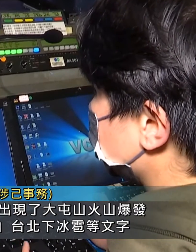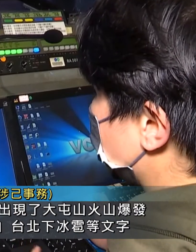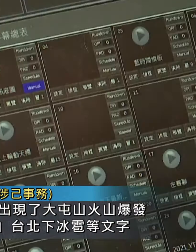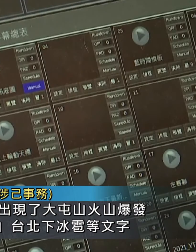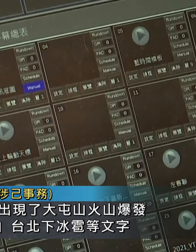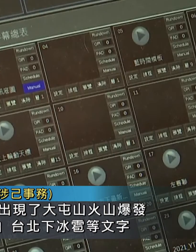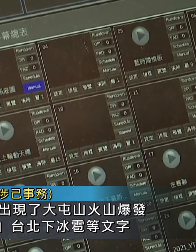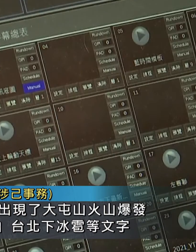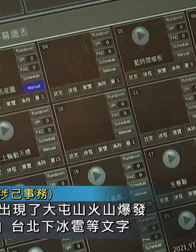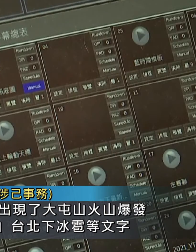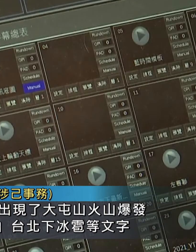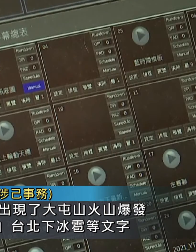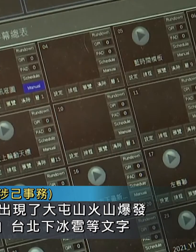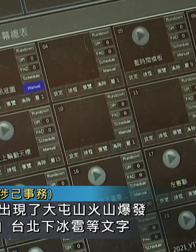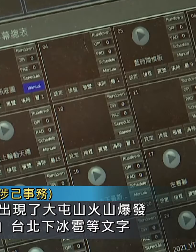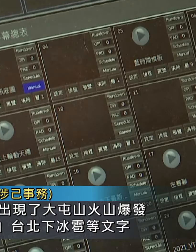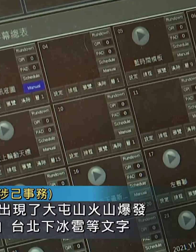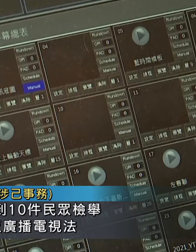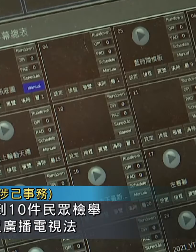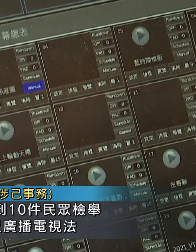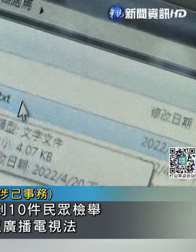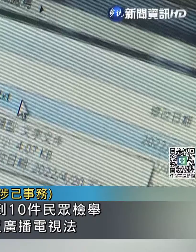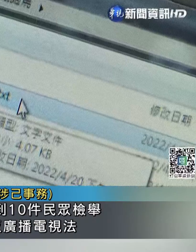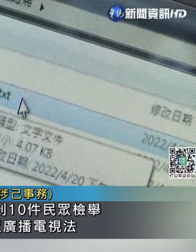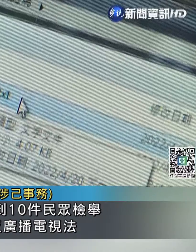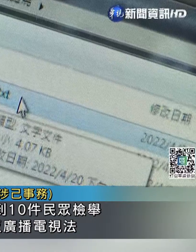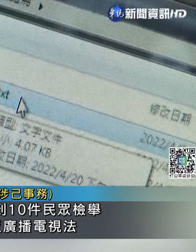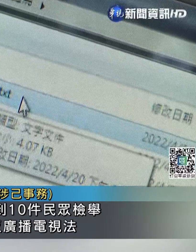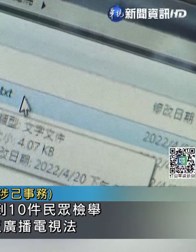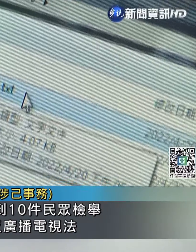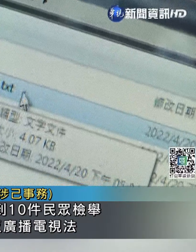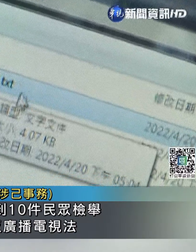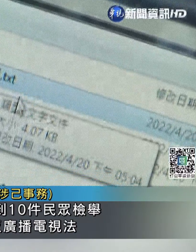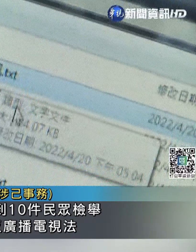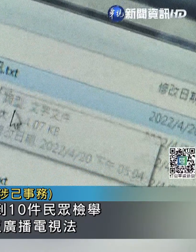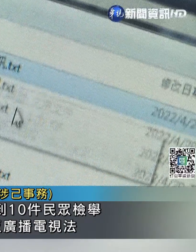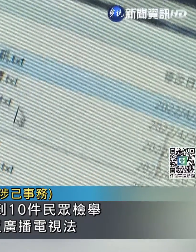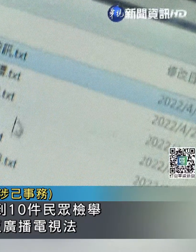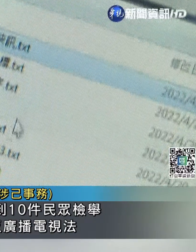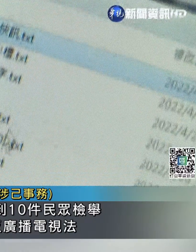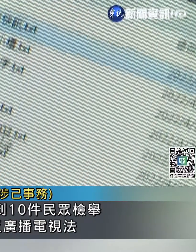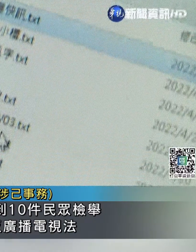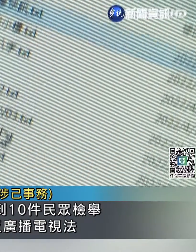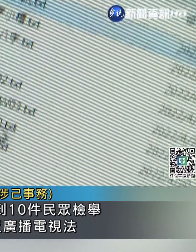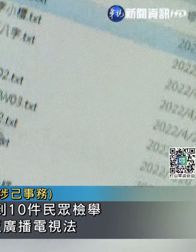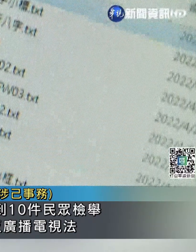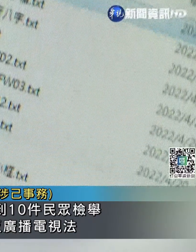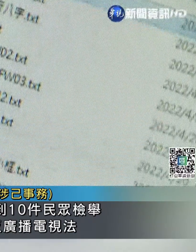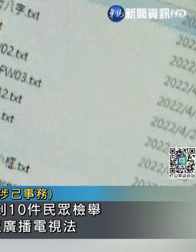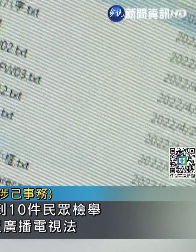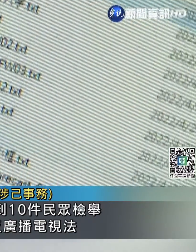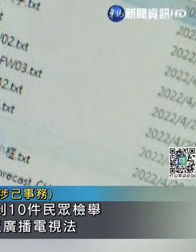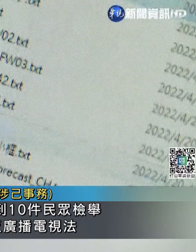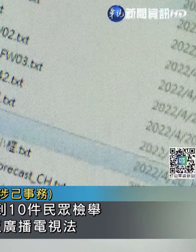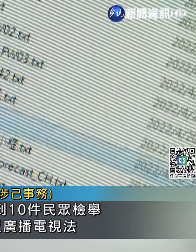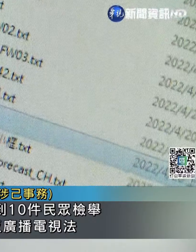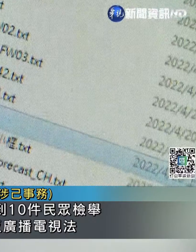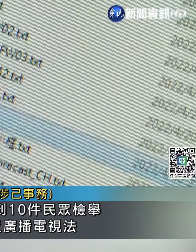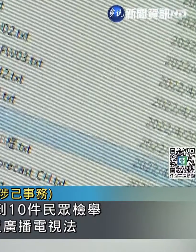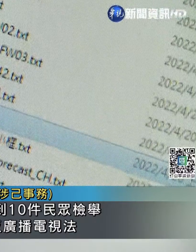油、台北下冰雹等文字。NCC 表示，20号收到10件民众检举，表示此举设有违反广